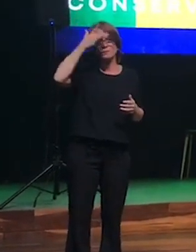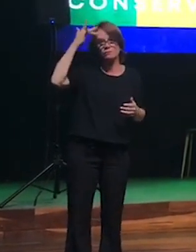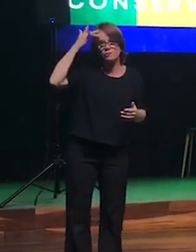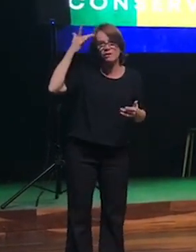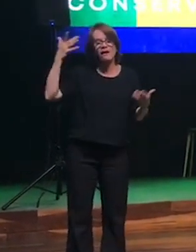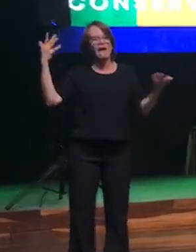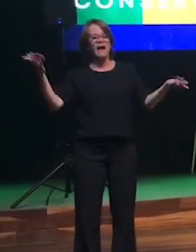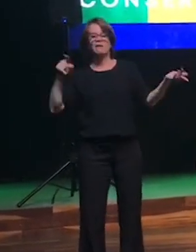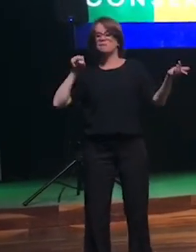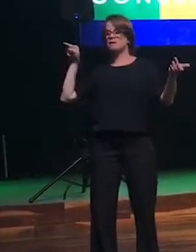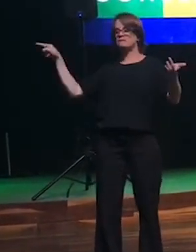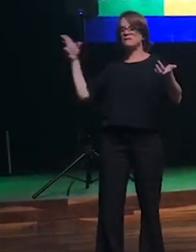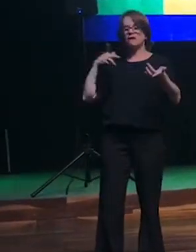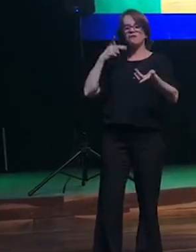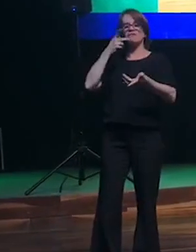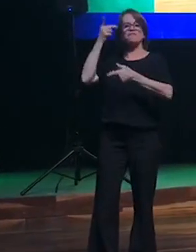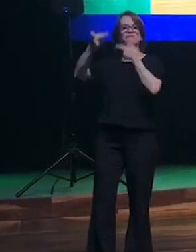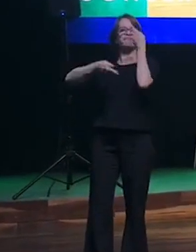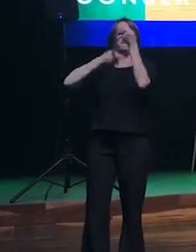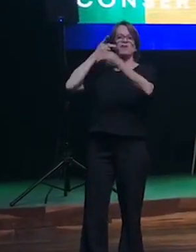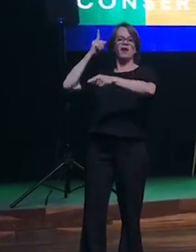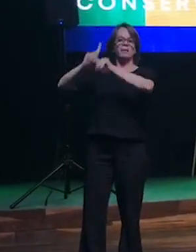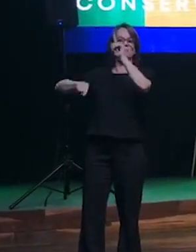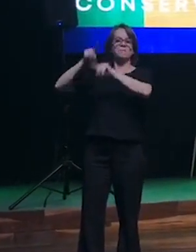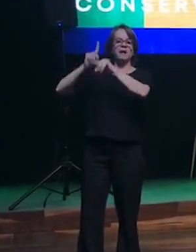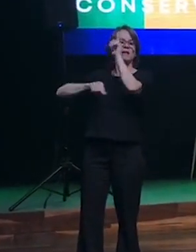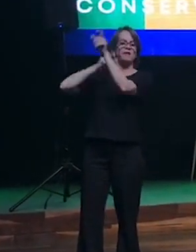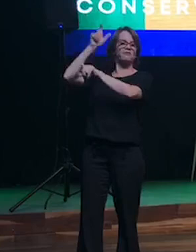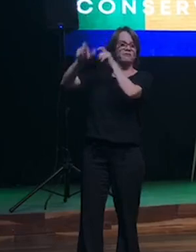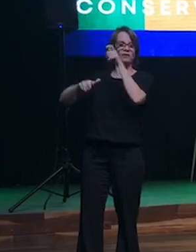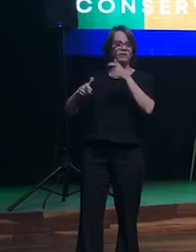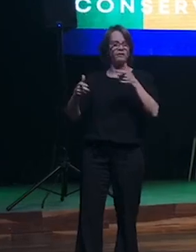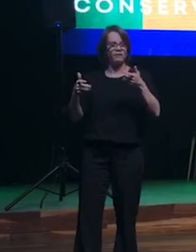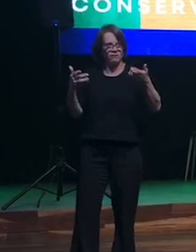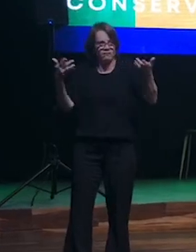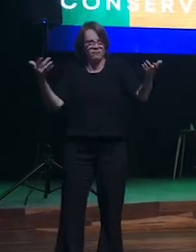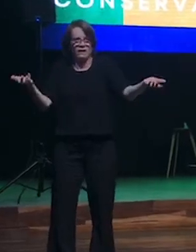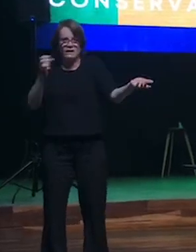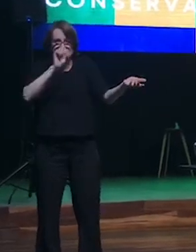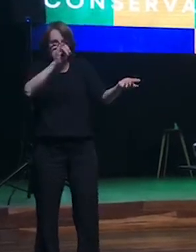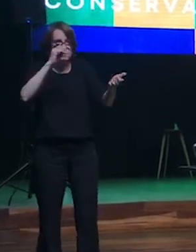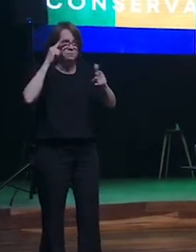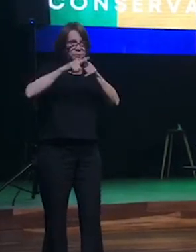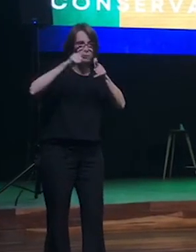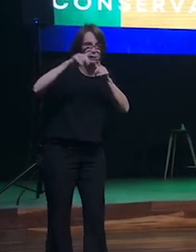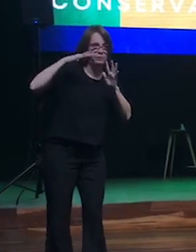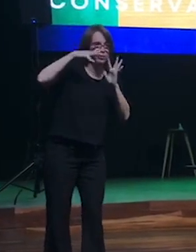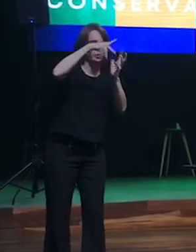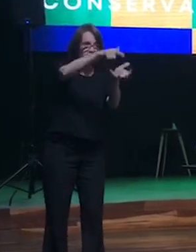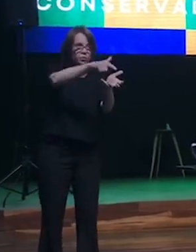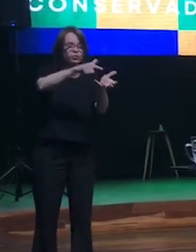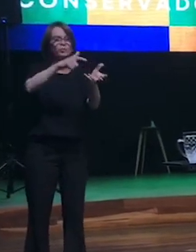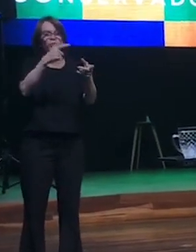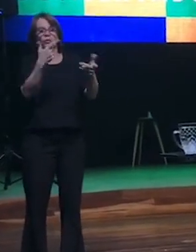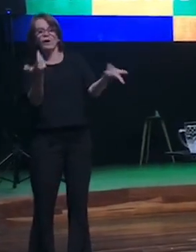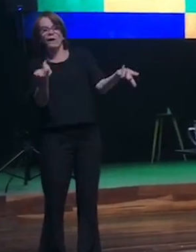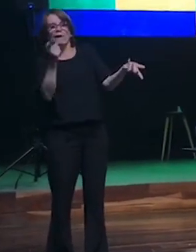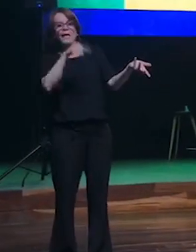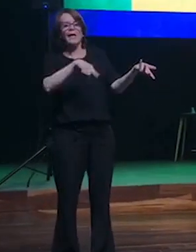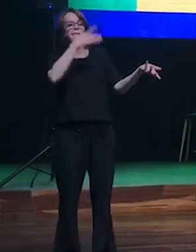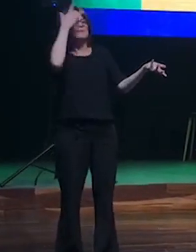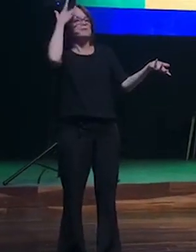palavrão. Se todo problema do mundo fosse que alguém fala palavrão, o mundo seria lindo. O mundo ia